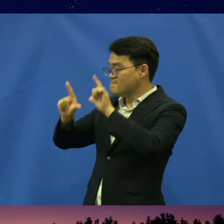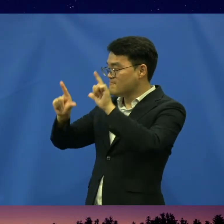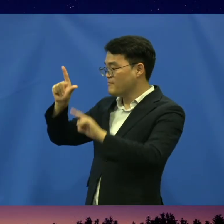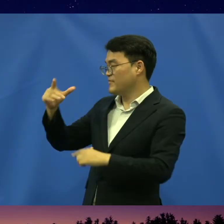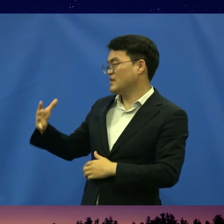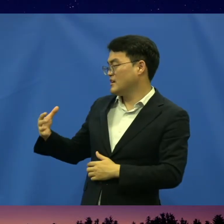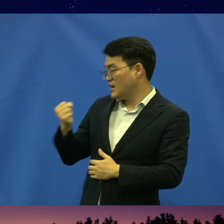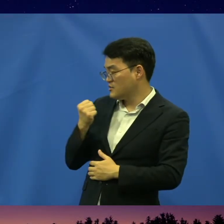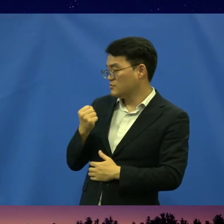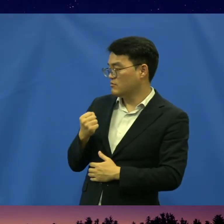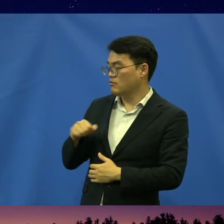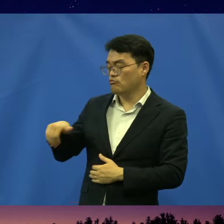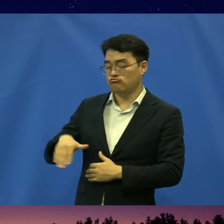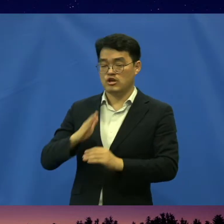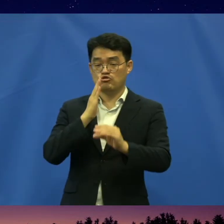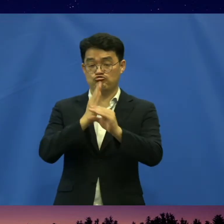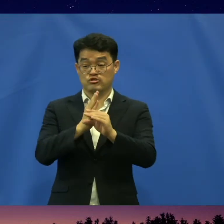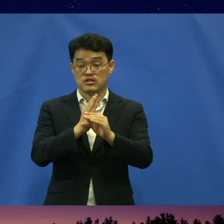우리의 스탠스를 지키고